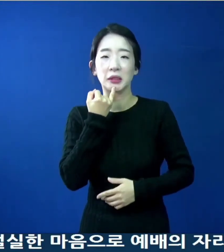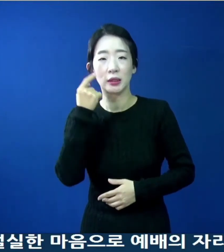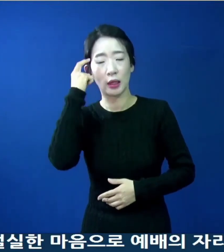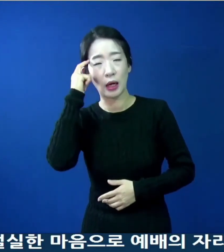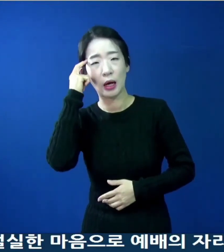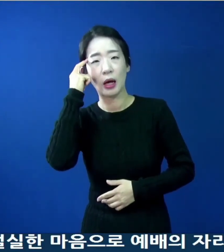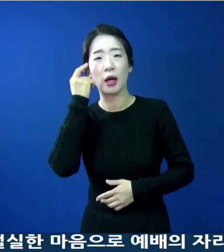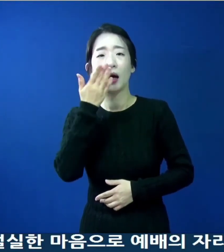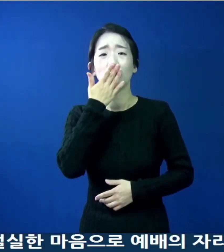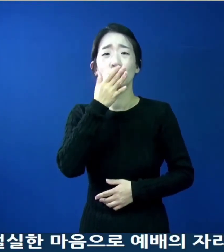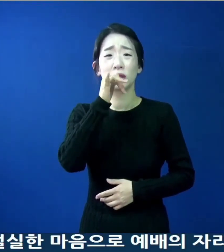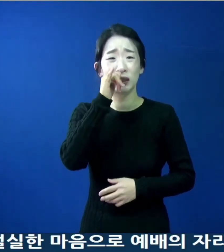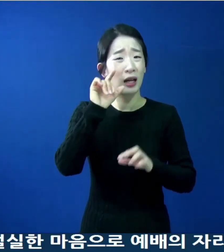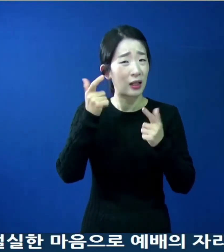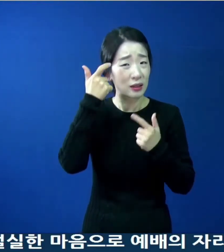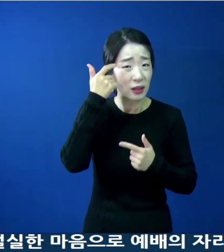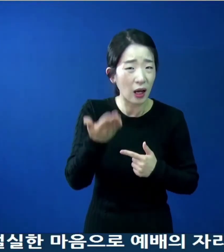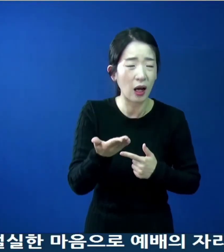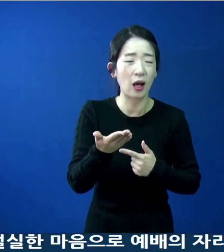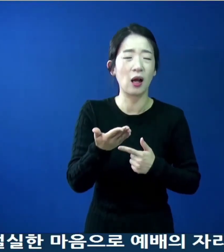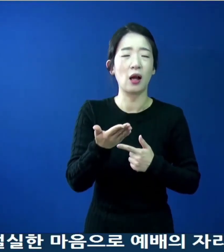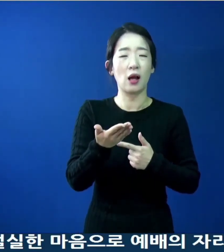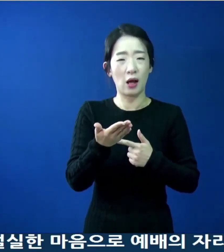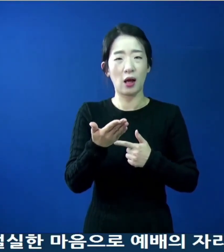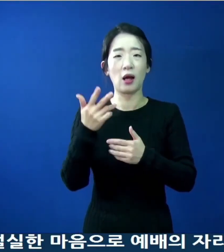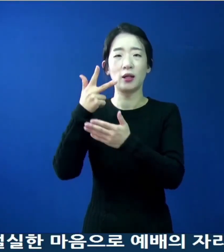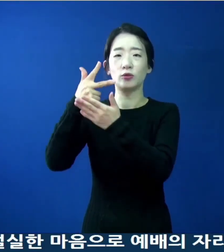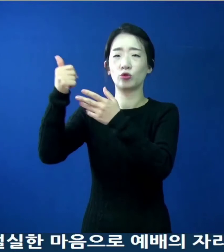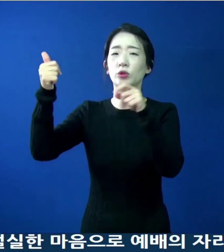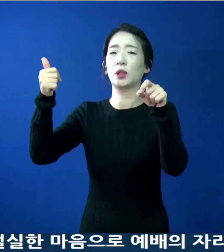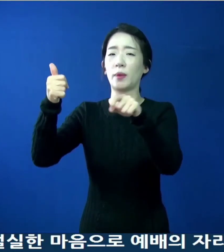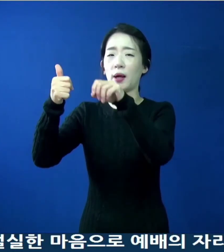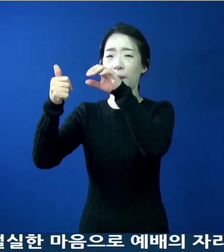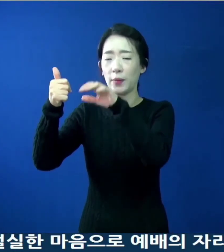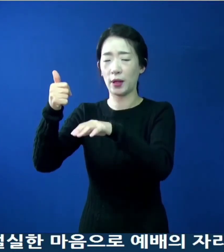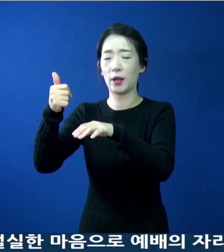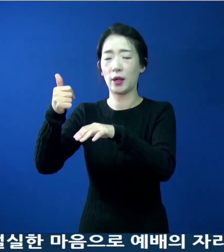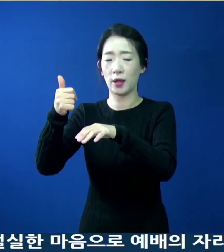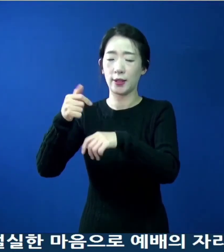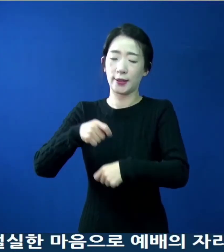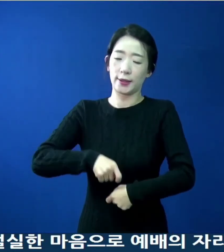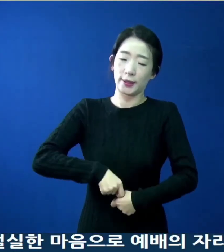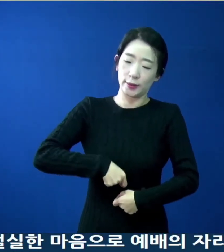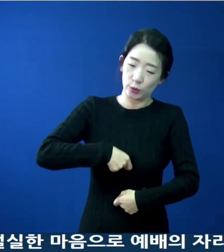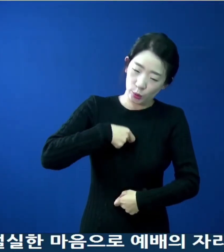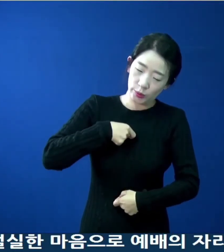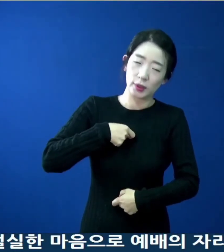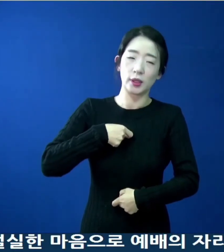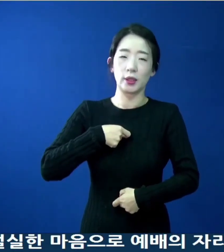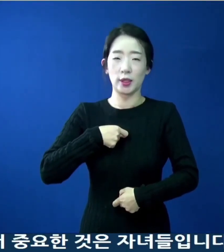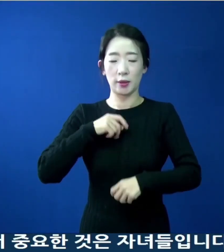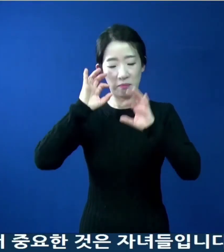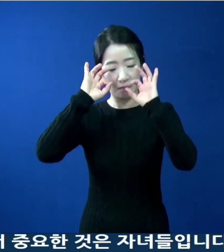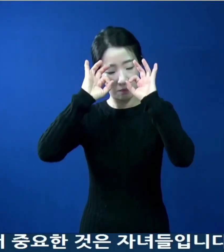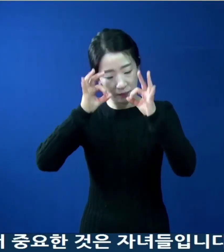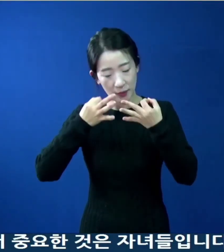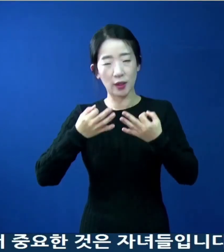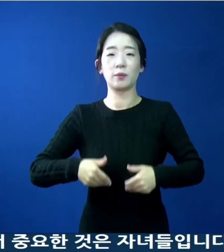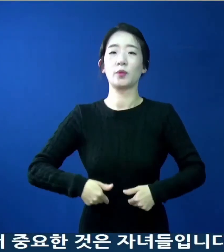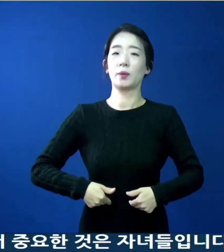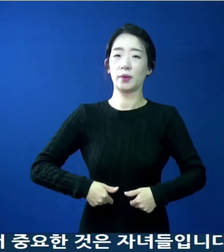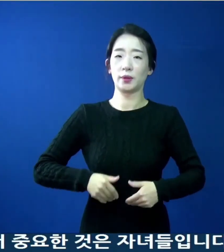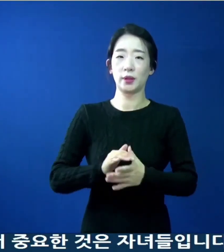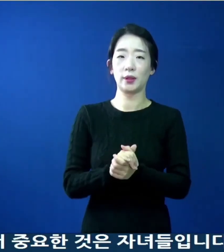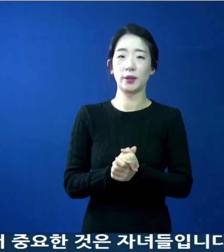수 있을지 우리는 주님 앞에 진지한 질문을 해야 됩니다. 저는 이런 생각도 해봤어요.